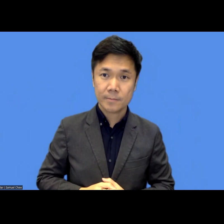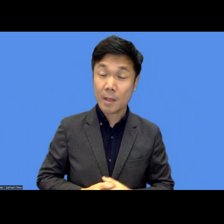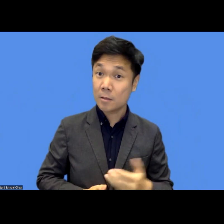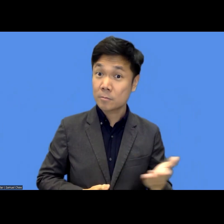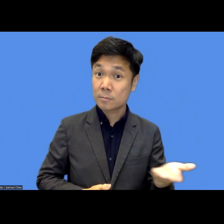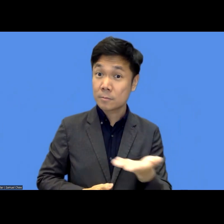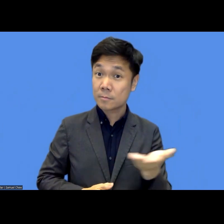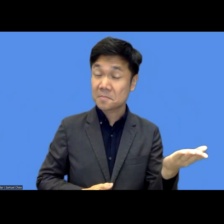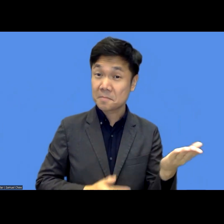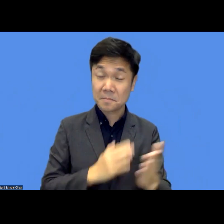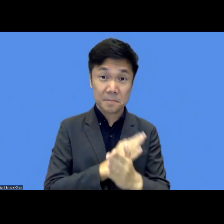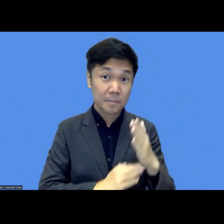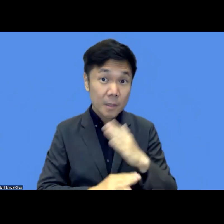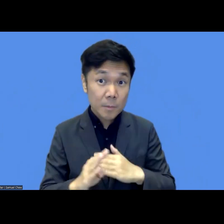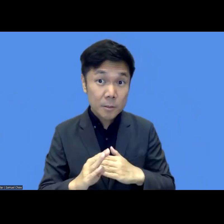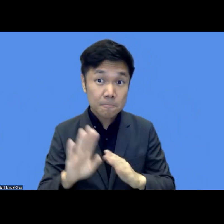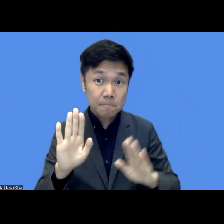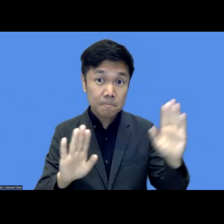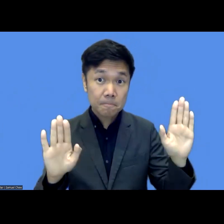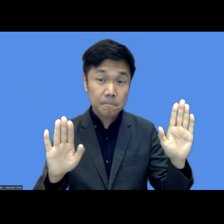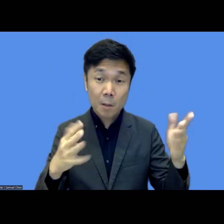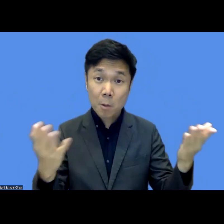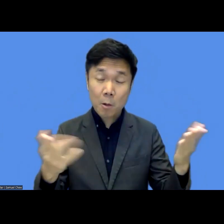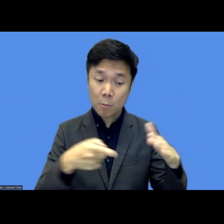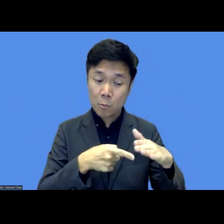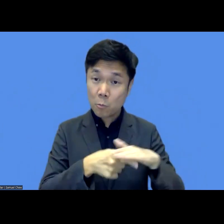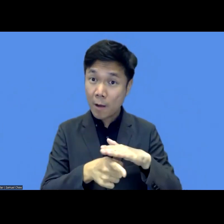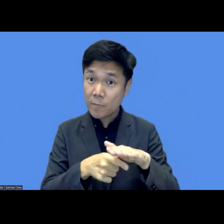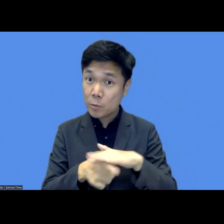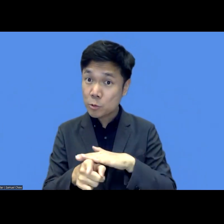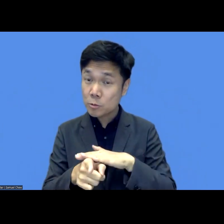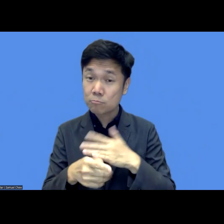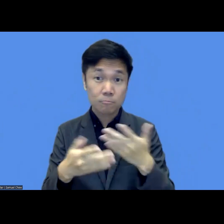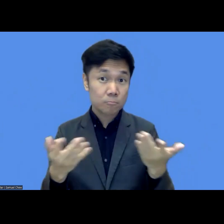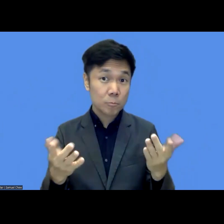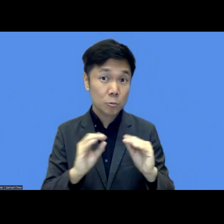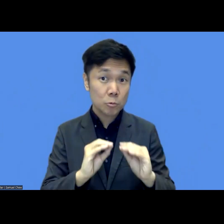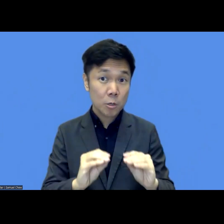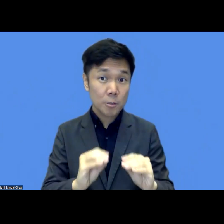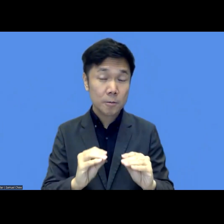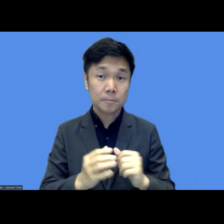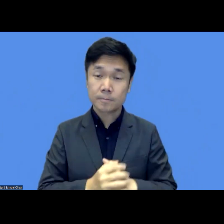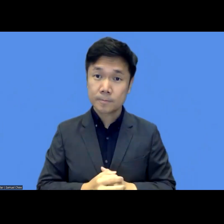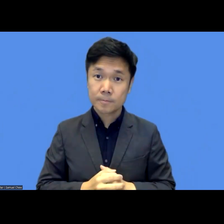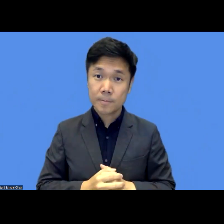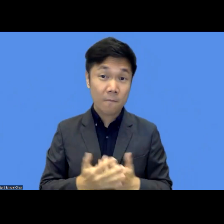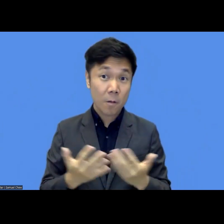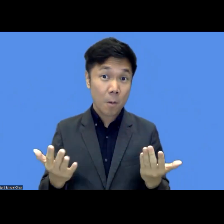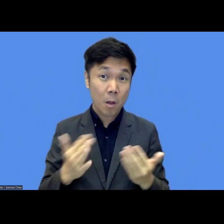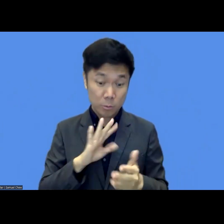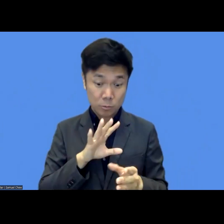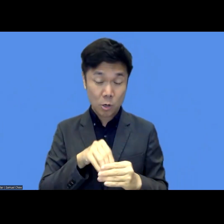Y ahora vamos a ver cómo las personas del Sudán del Sur se pueden